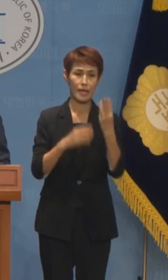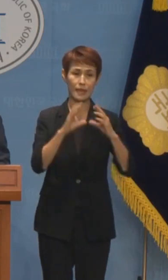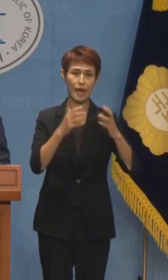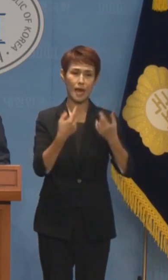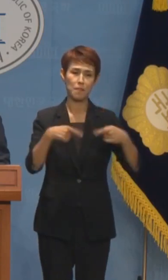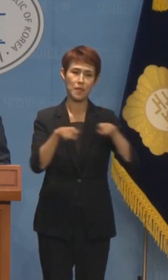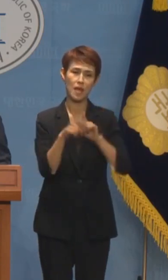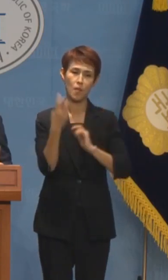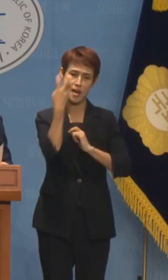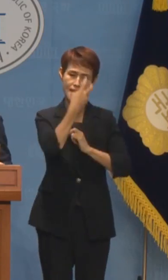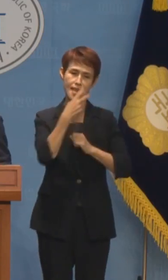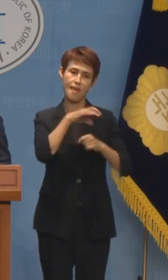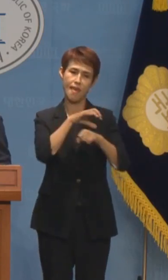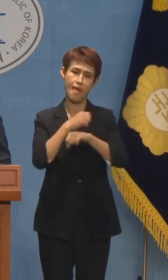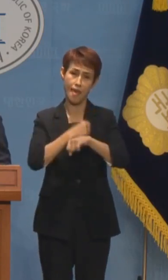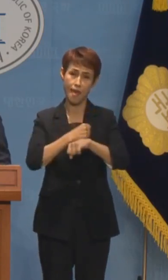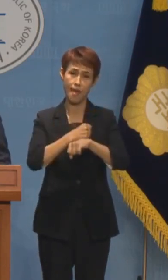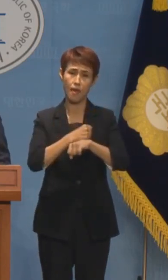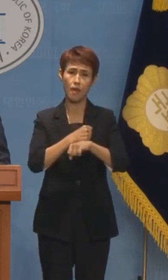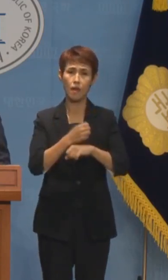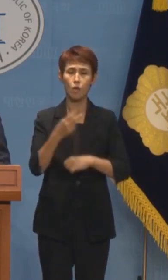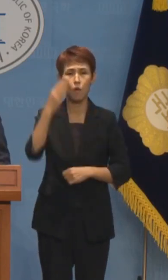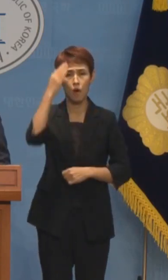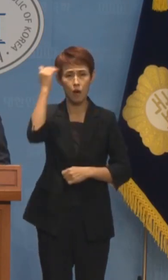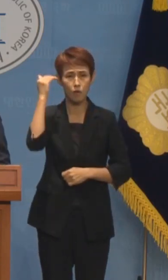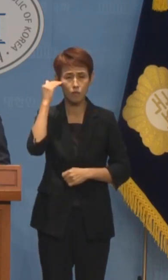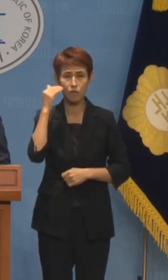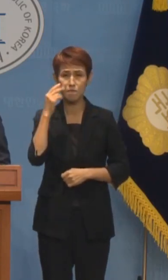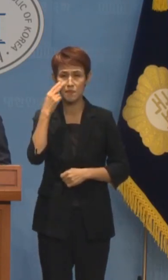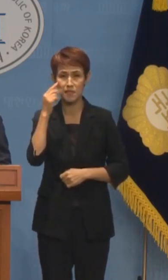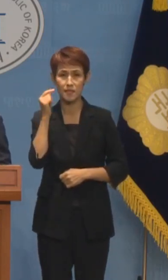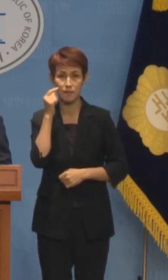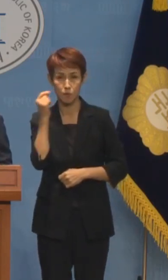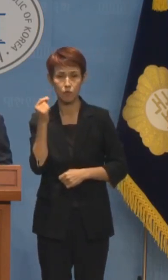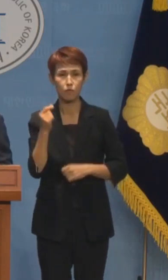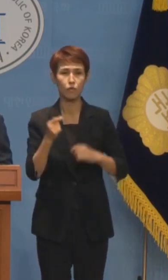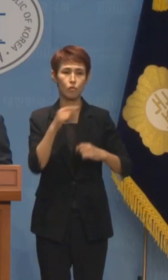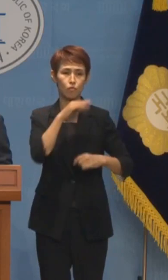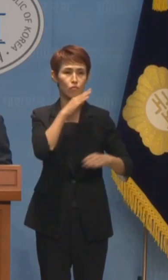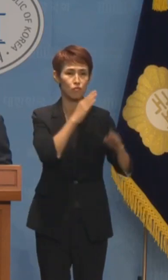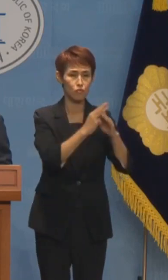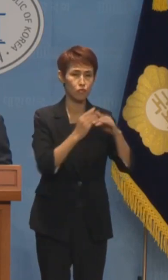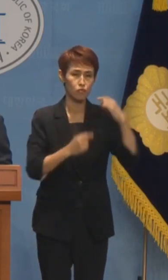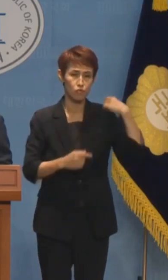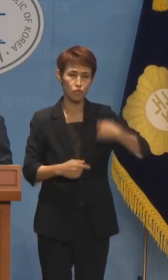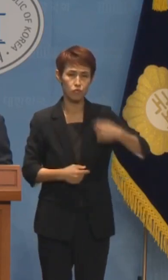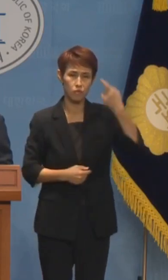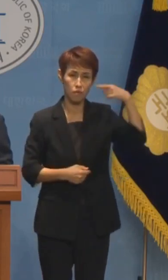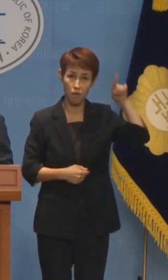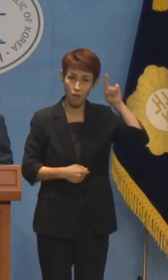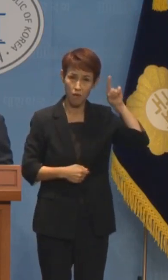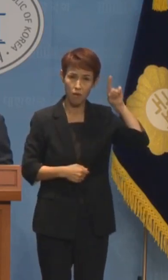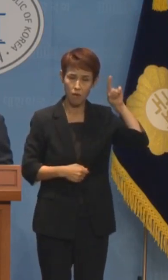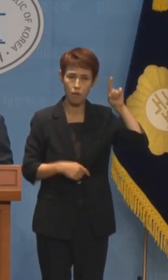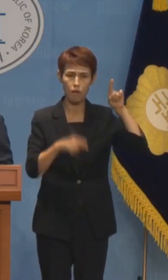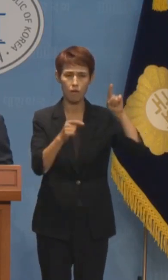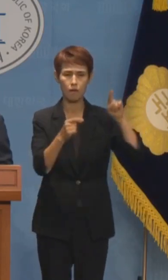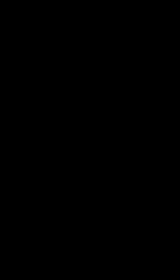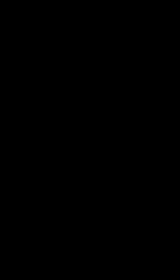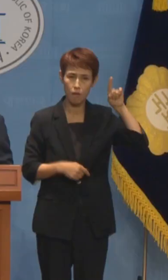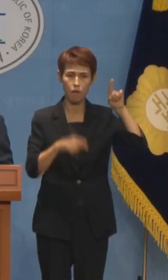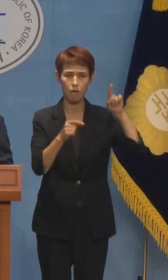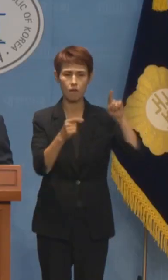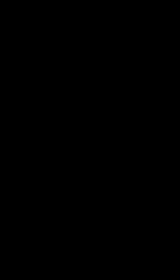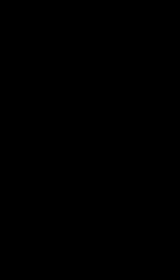아래에 두거나 한일대 북중러 아는 신냉정 구도를 가정하면서 한미일의